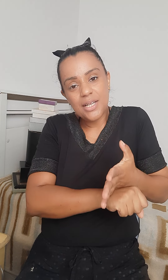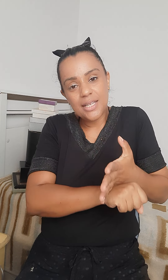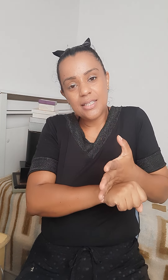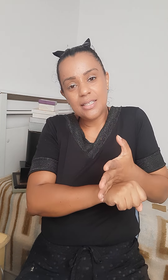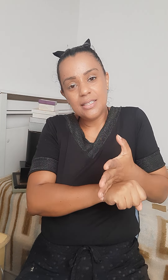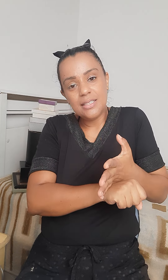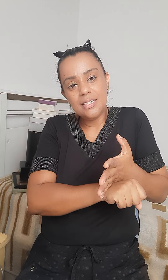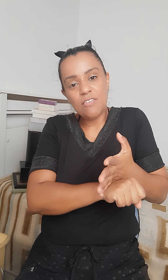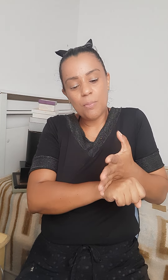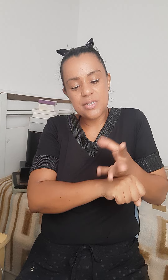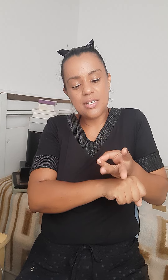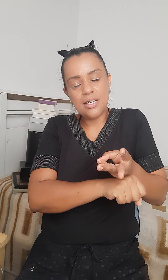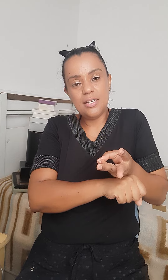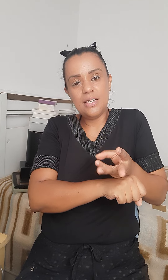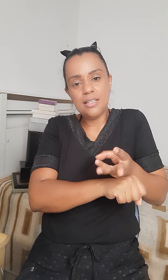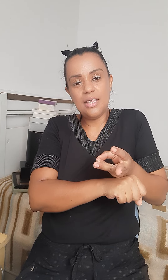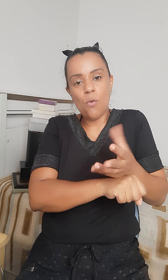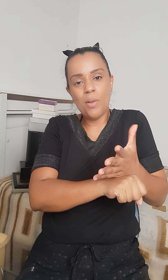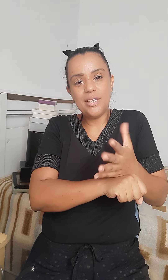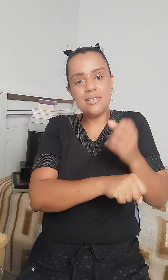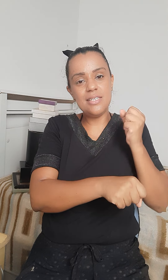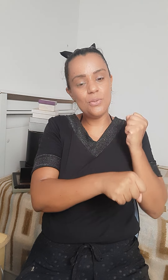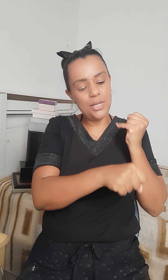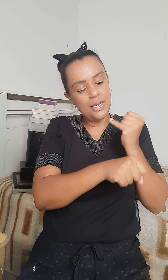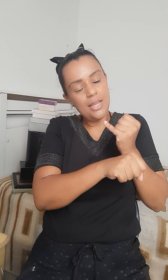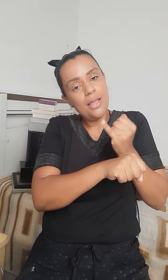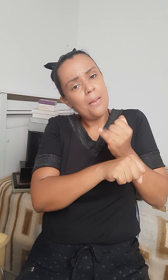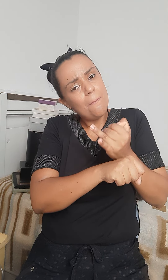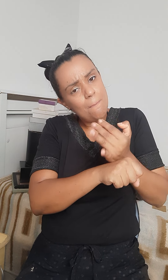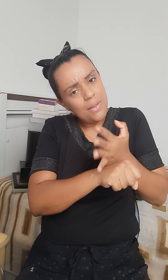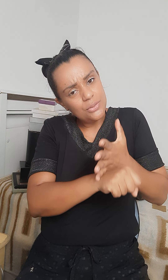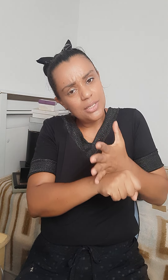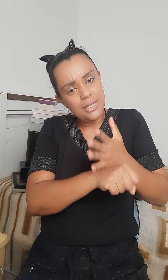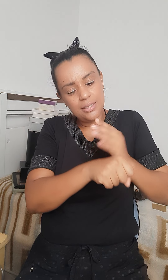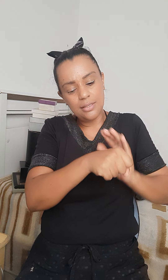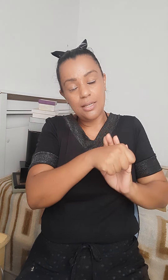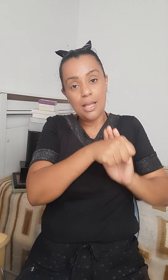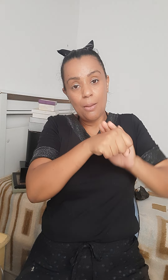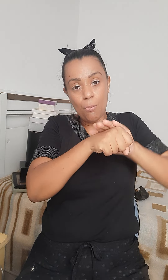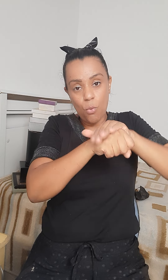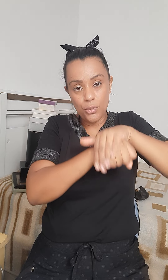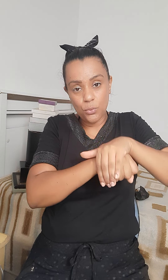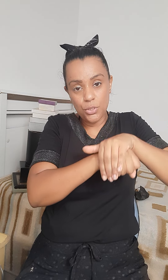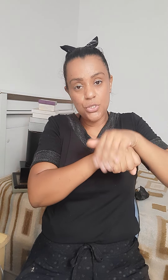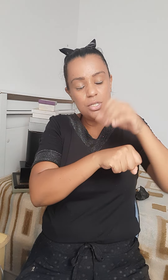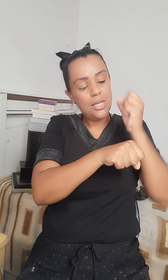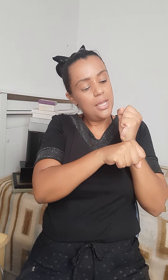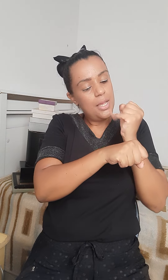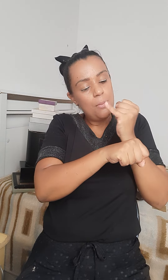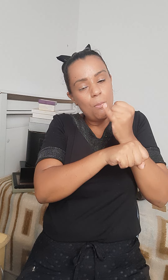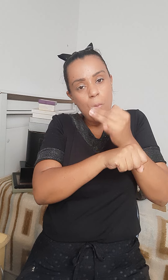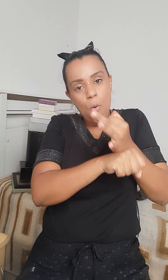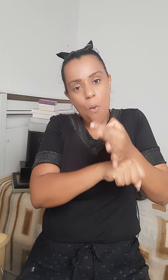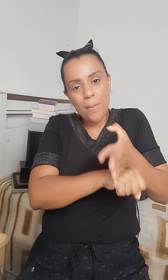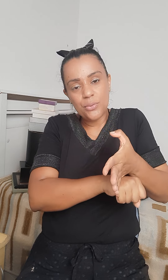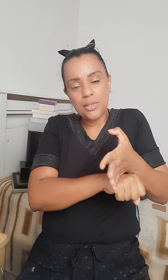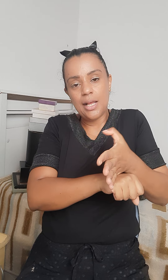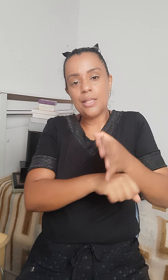madrugada. Que vai passar da 1 até as 5, né? Madrugada. Boa noite. Boa madrugada.